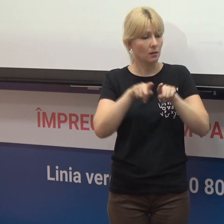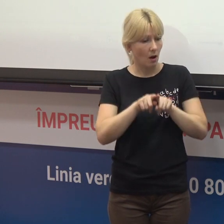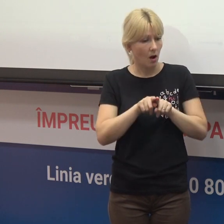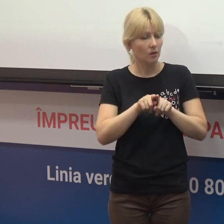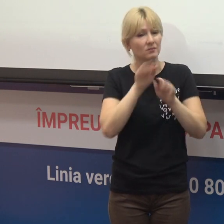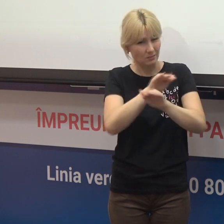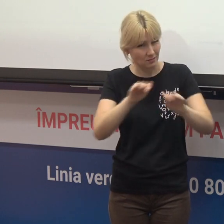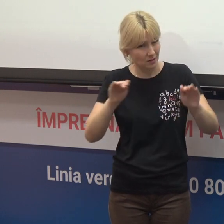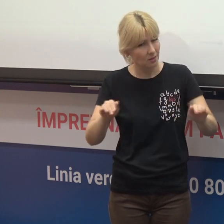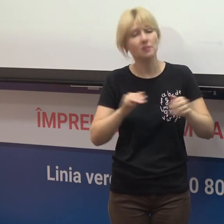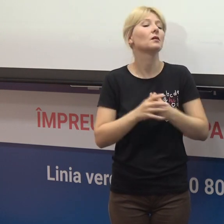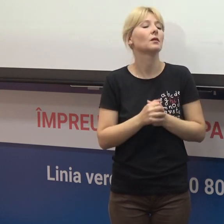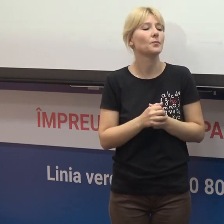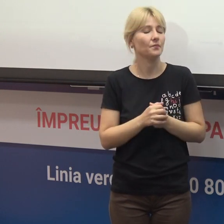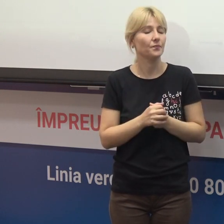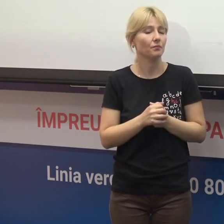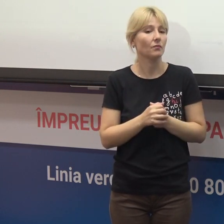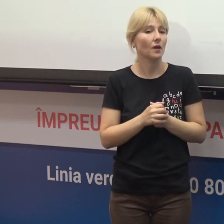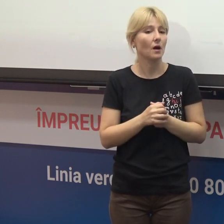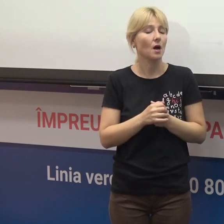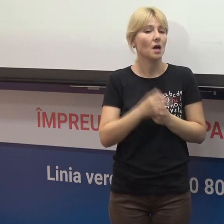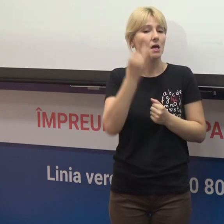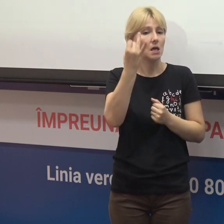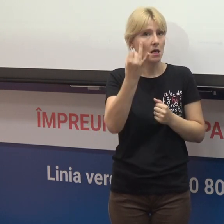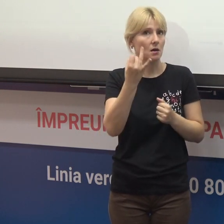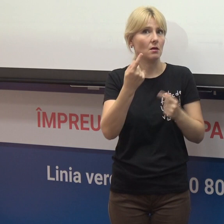educație, deci celor din